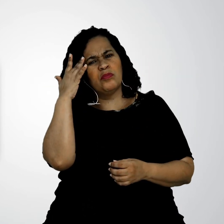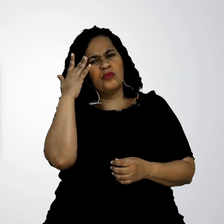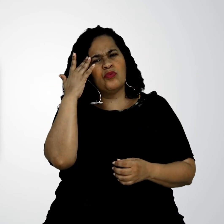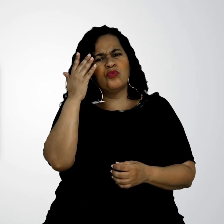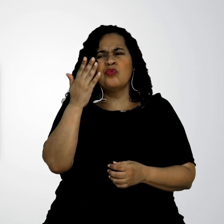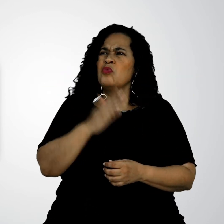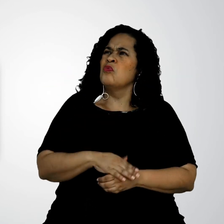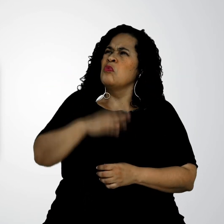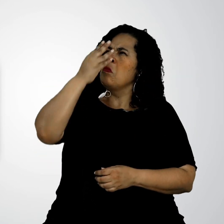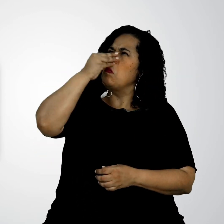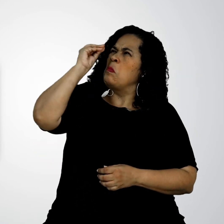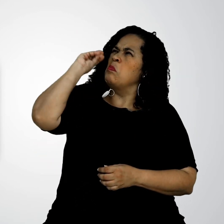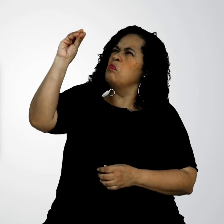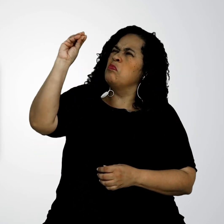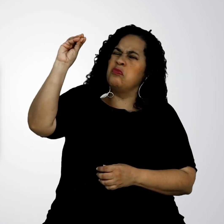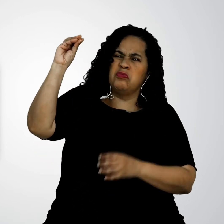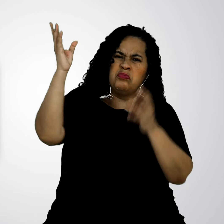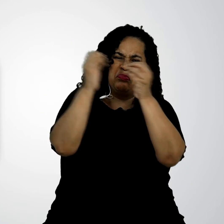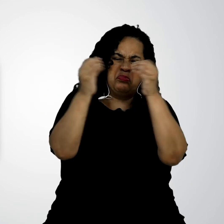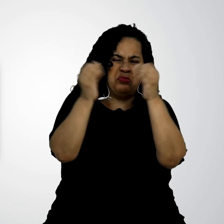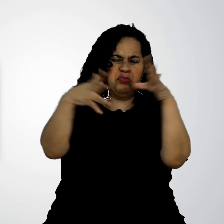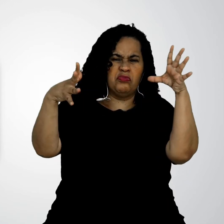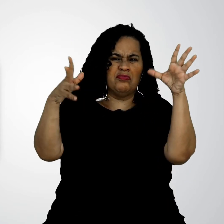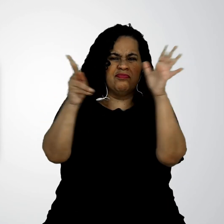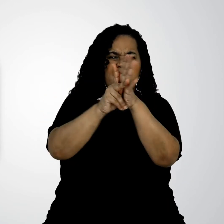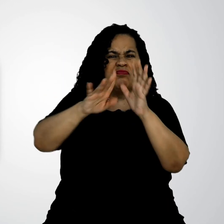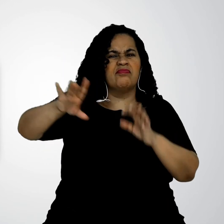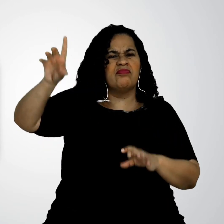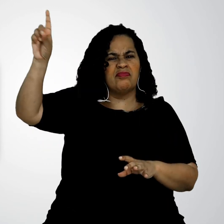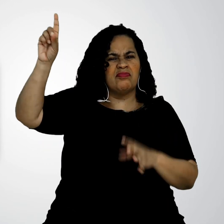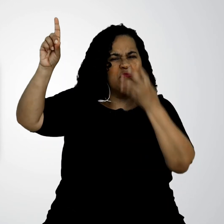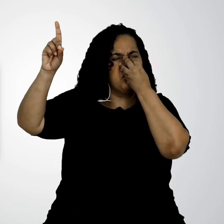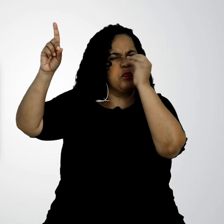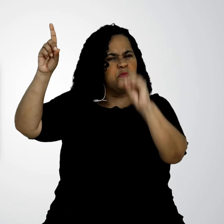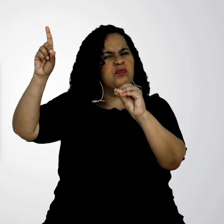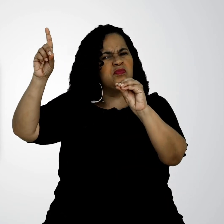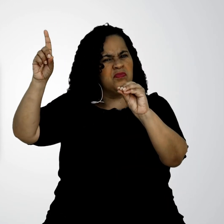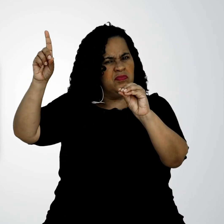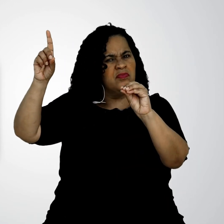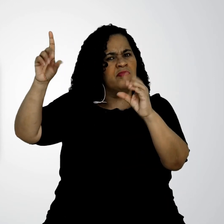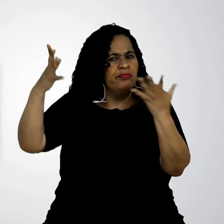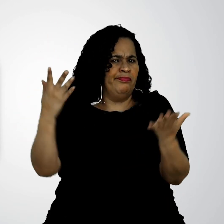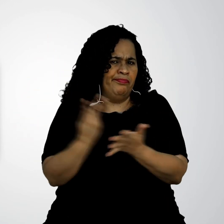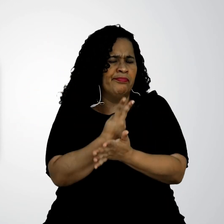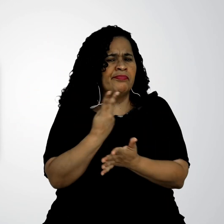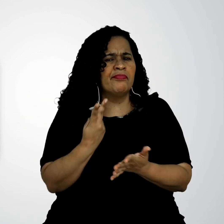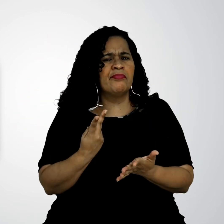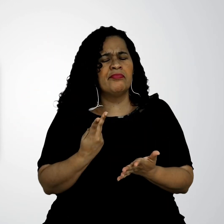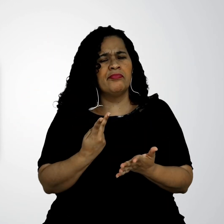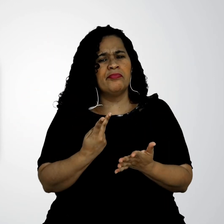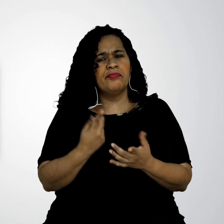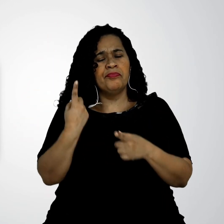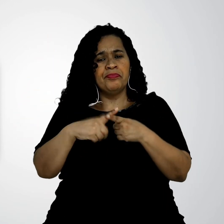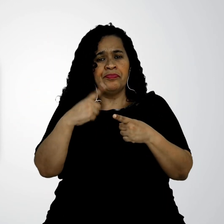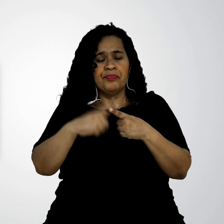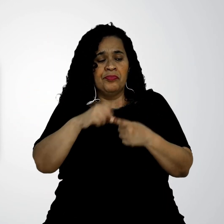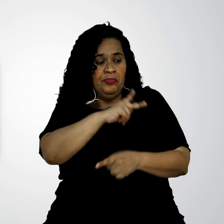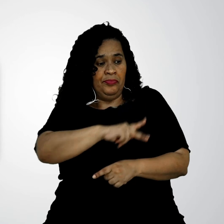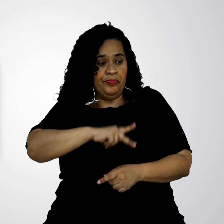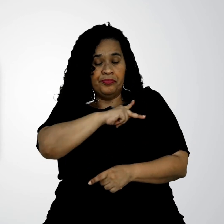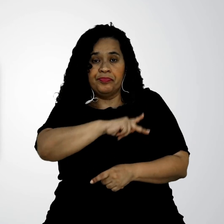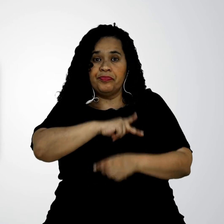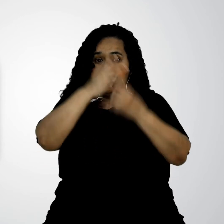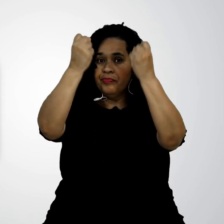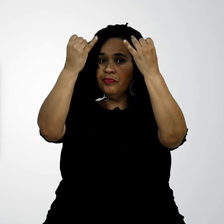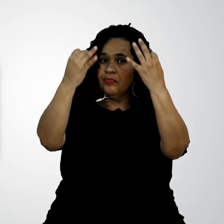cria toda a condição genética, e cria toda a condição sexual, para que isso seja algo natural. Ao ponto de Paulo fala que Deus